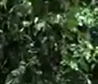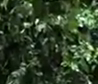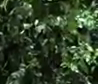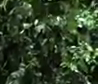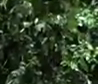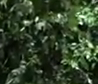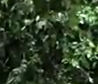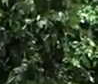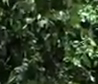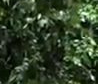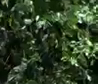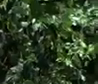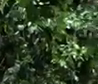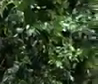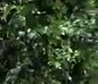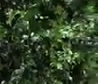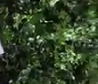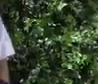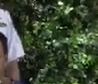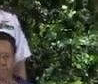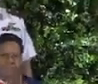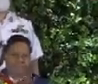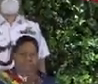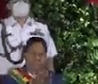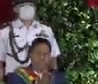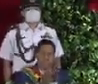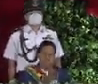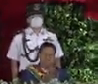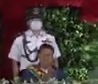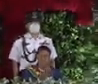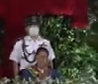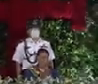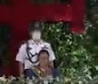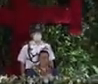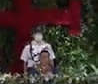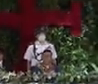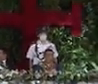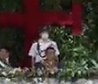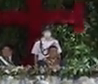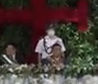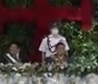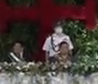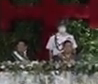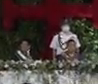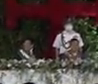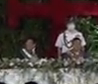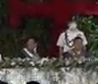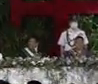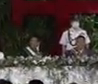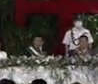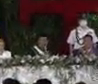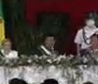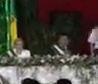Muchas gracias por la distinción y discúlpenme esta digresión. Gracias.